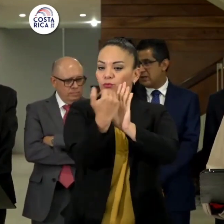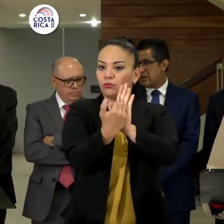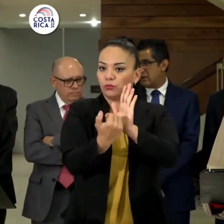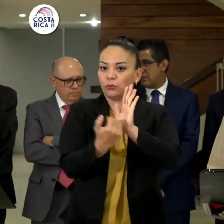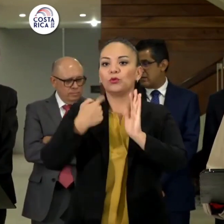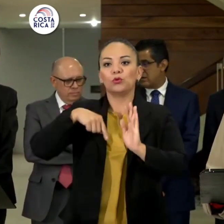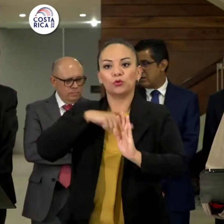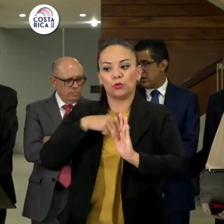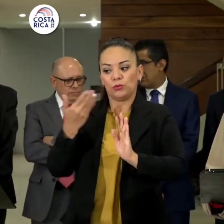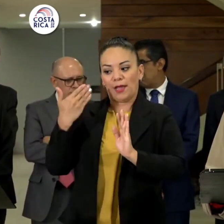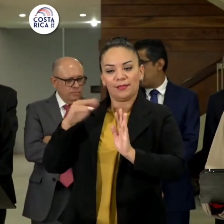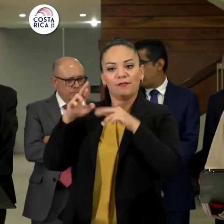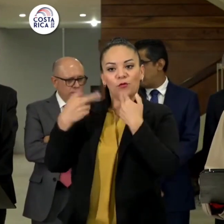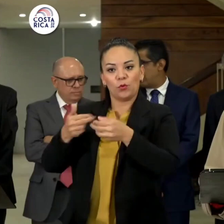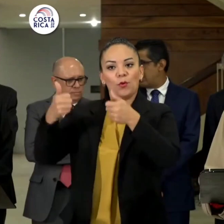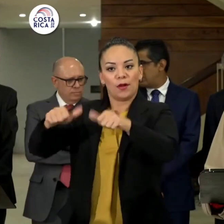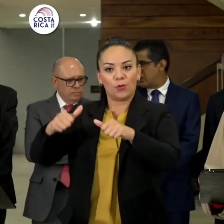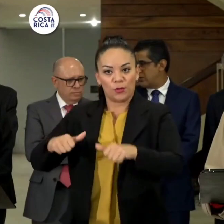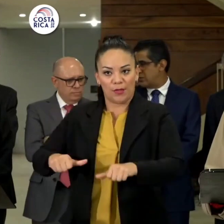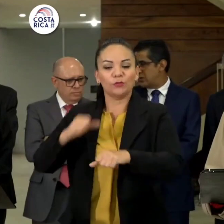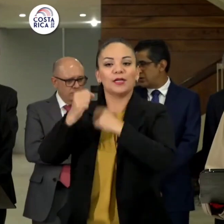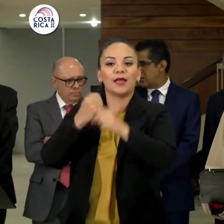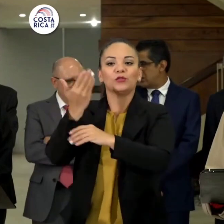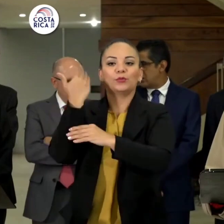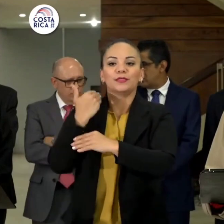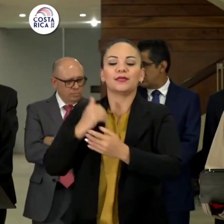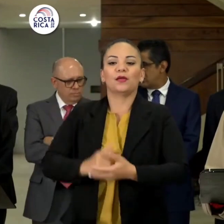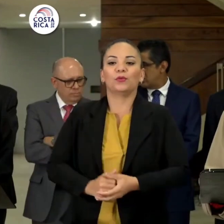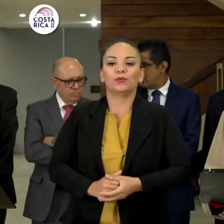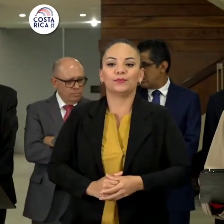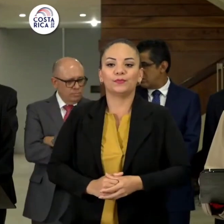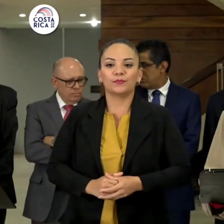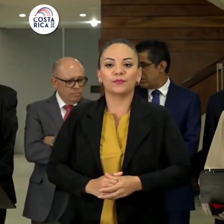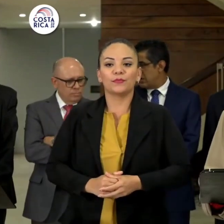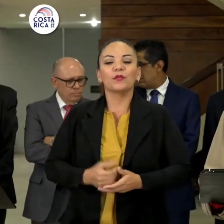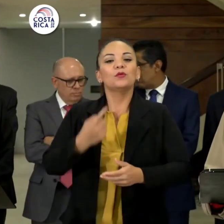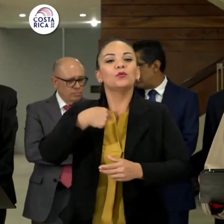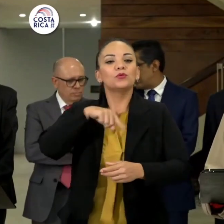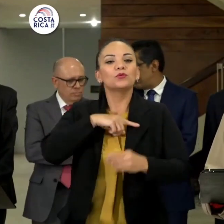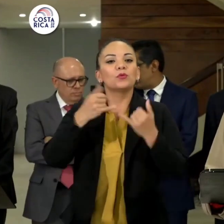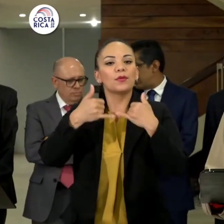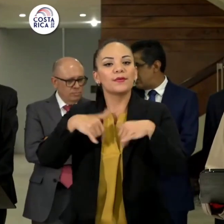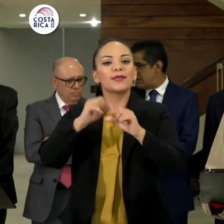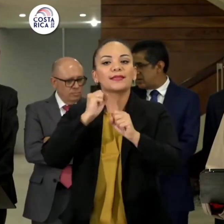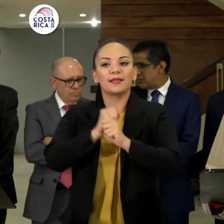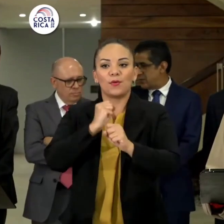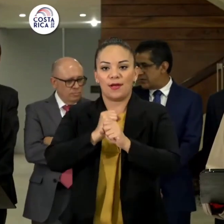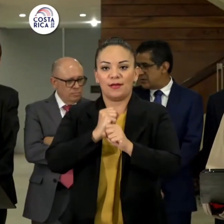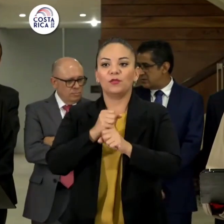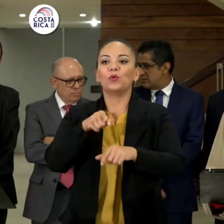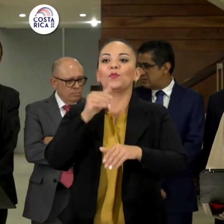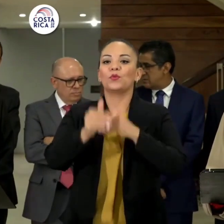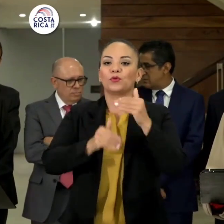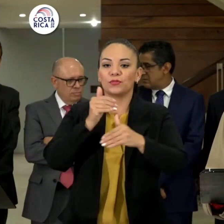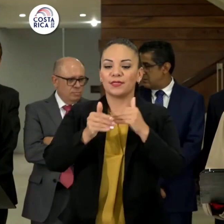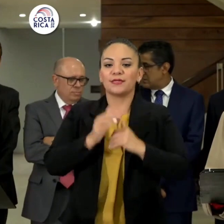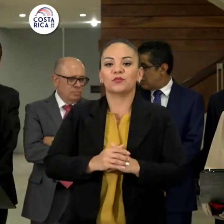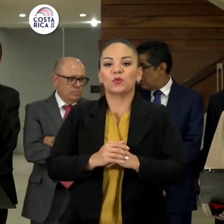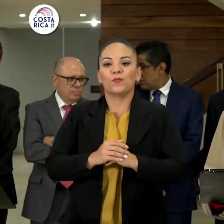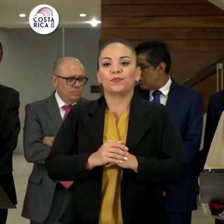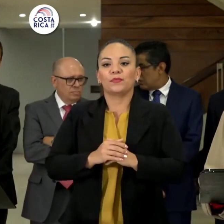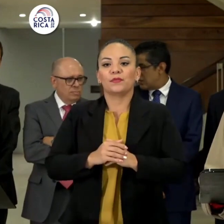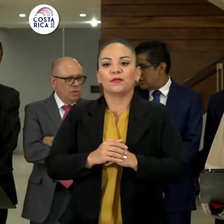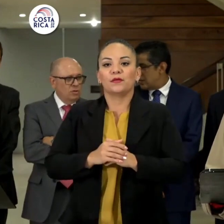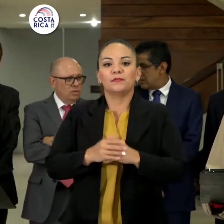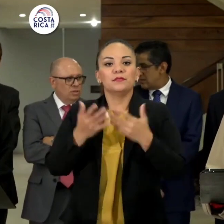en conjunto el año pasado. Estamos todavía trabajando en ese proceso, hemos integrado un